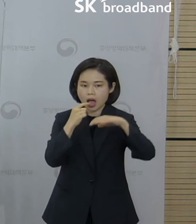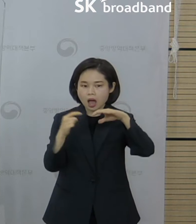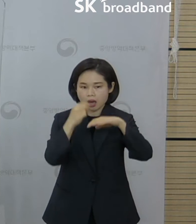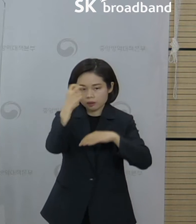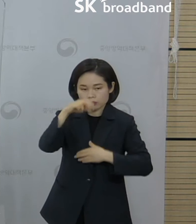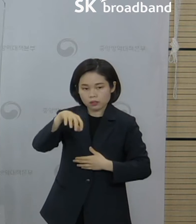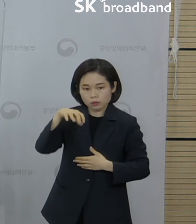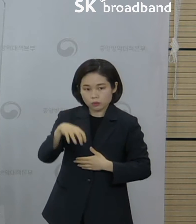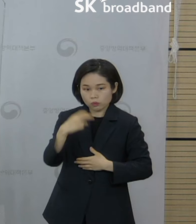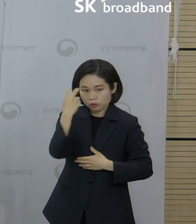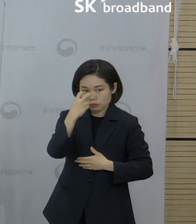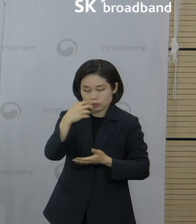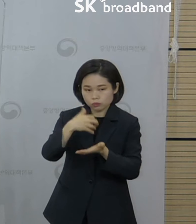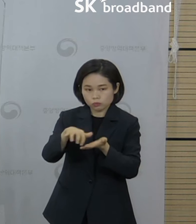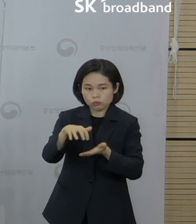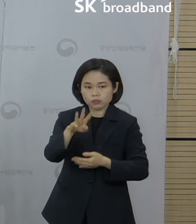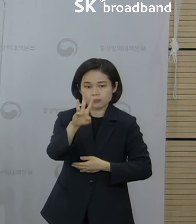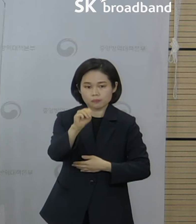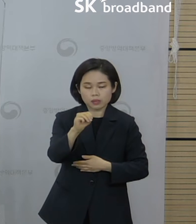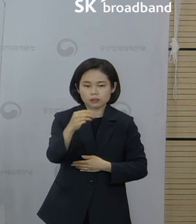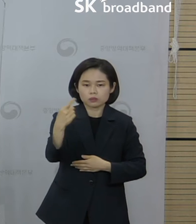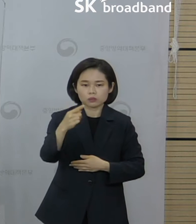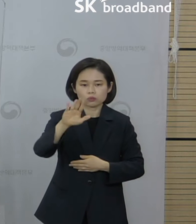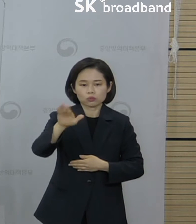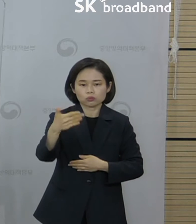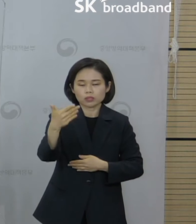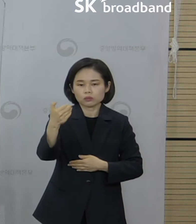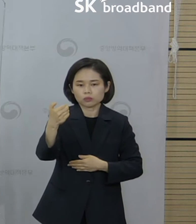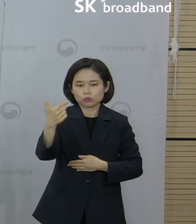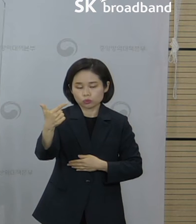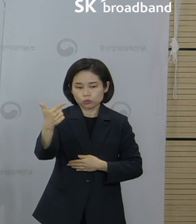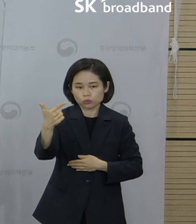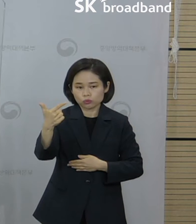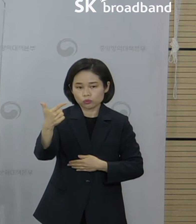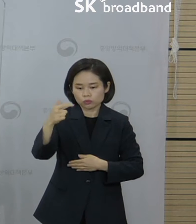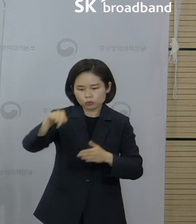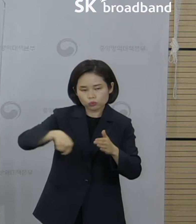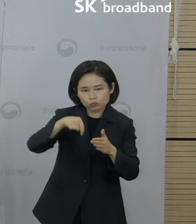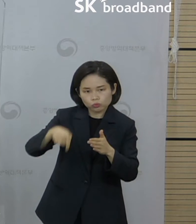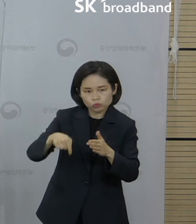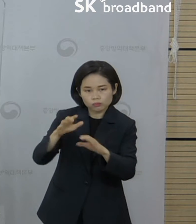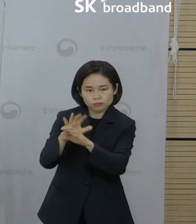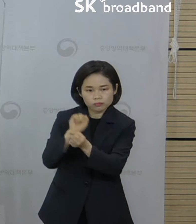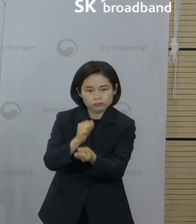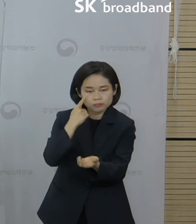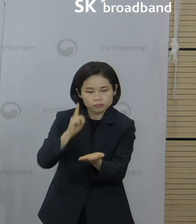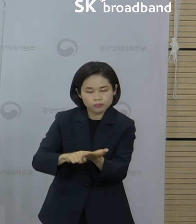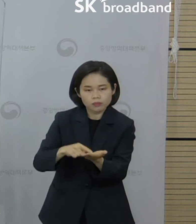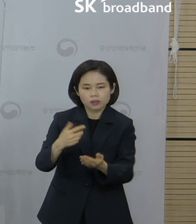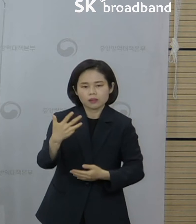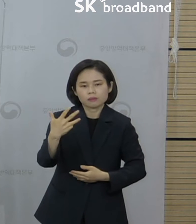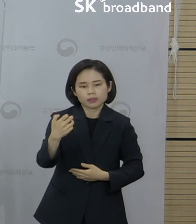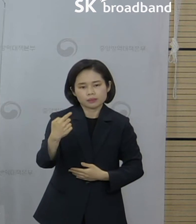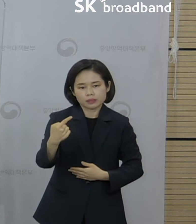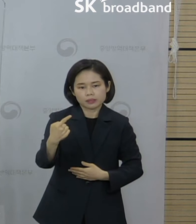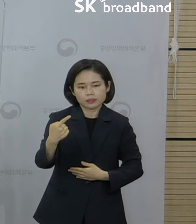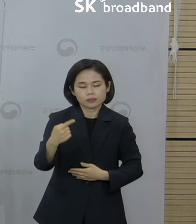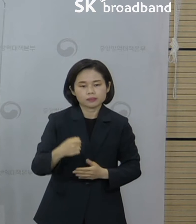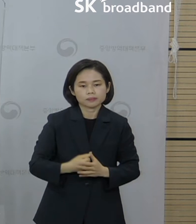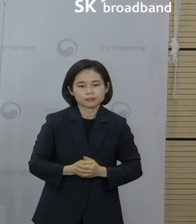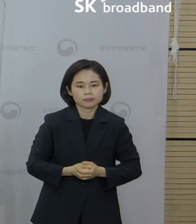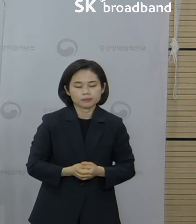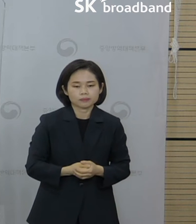선별 검사소에서 3만 1,996건의 검사가 이루어져서 총 81명의